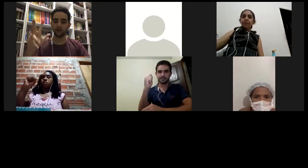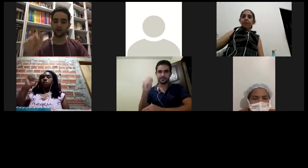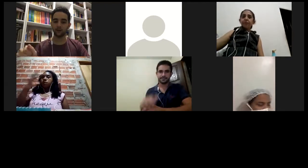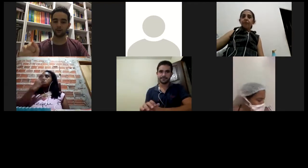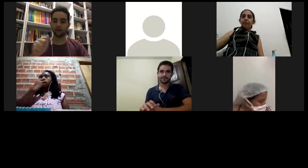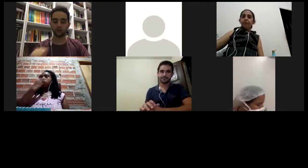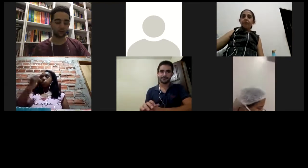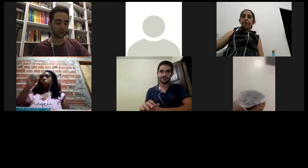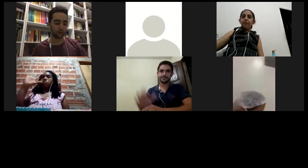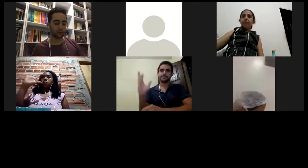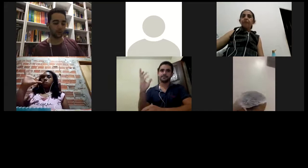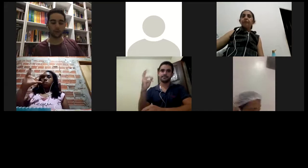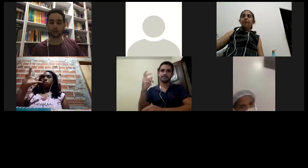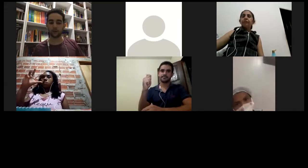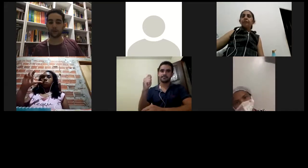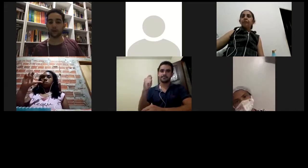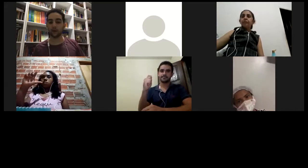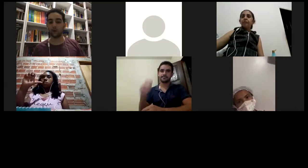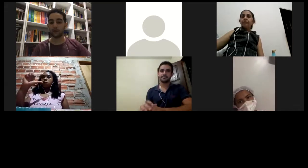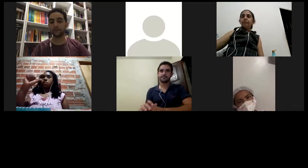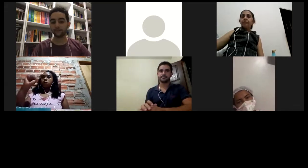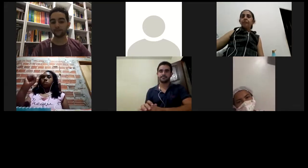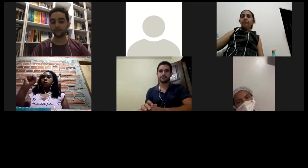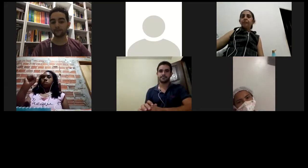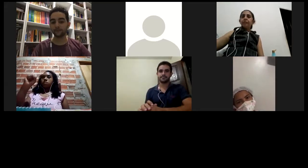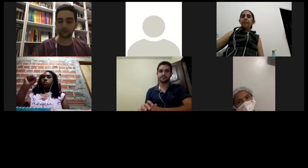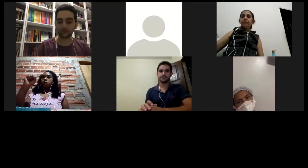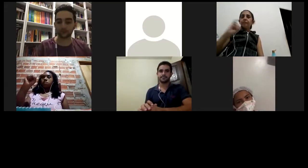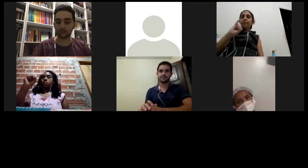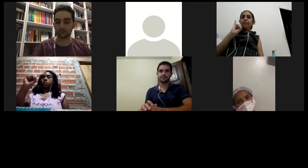Dedo por dedo. Isso. Boa madrugada. Oi.